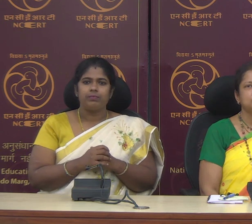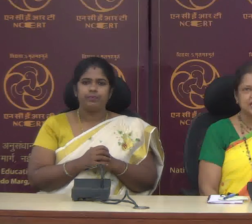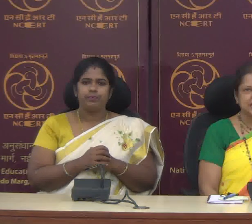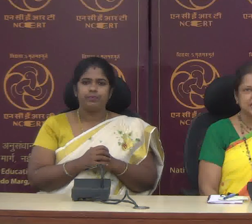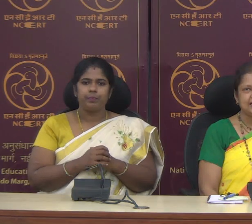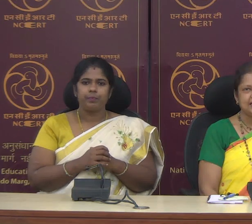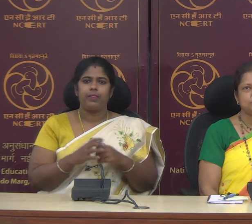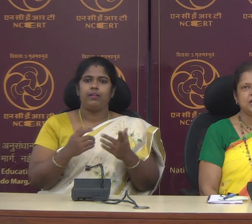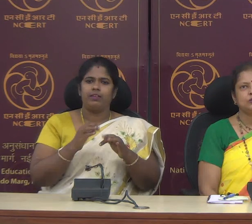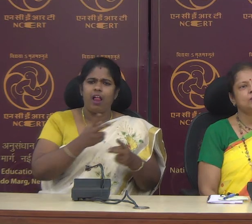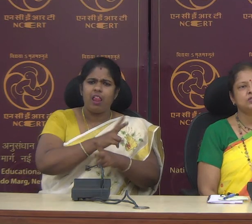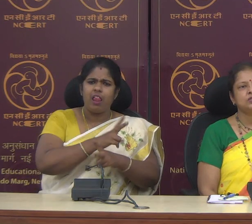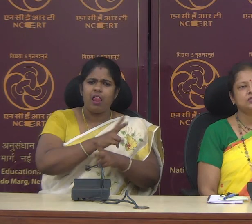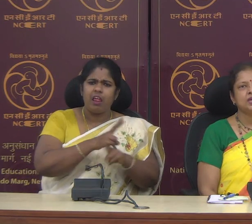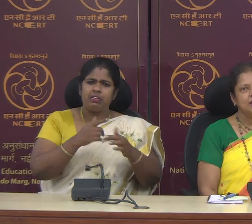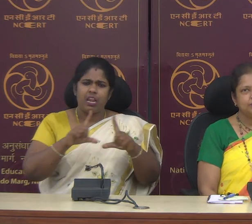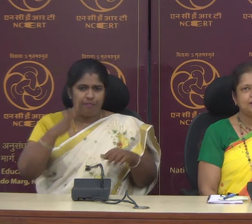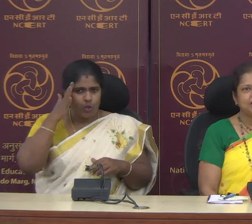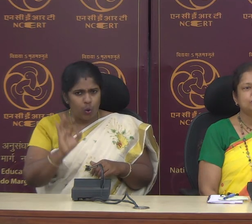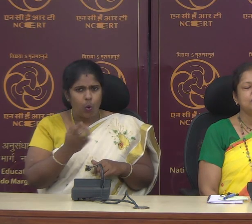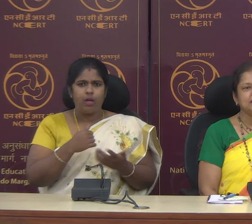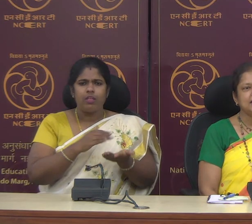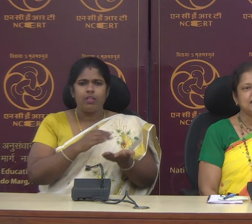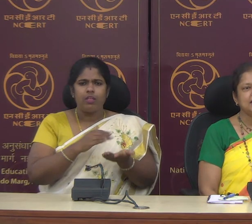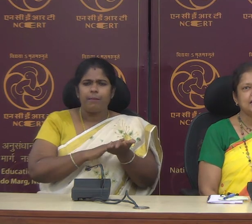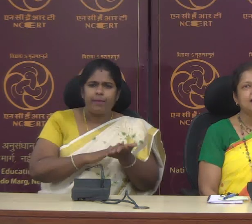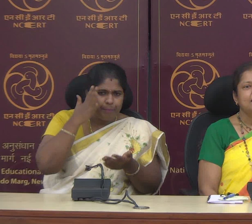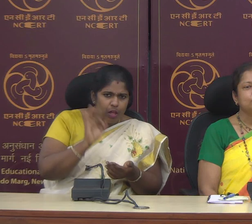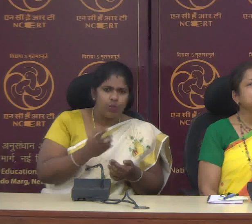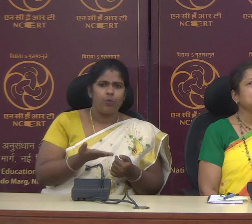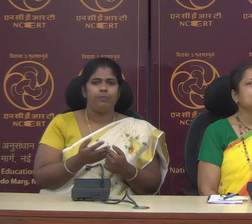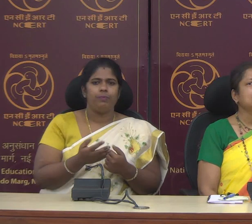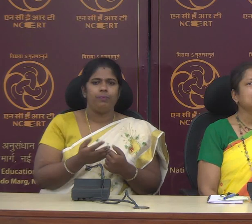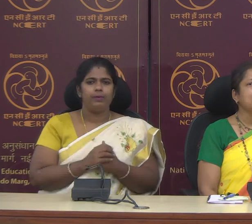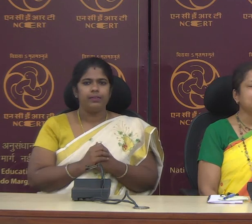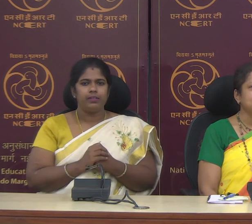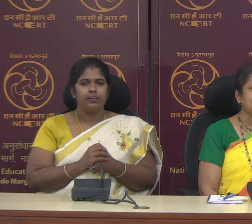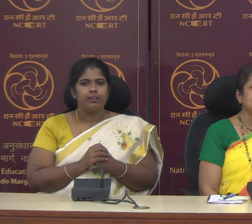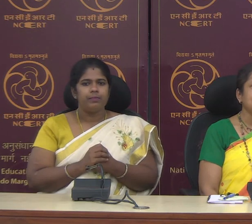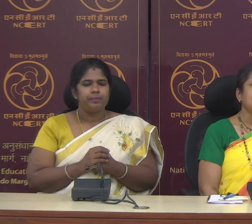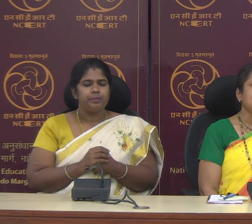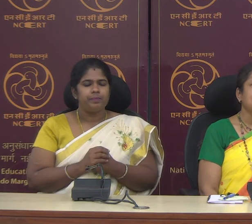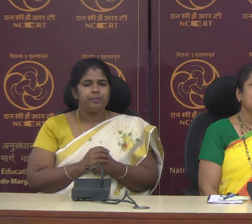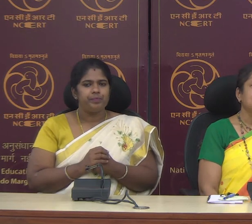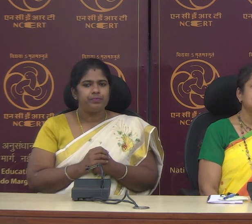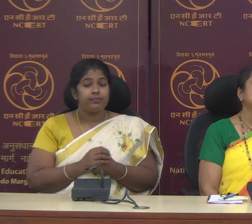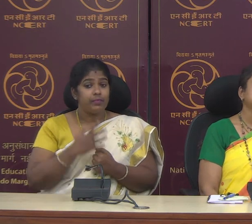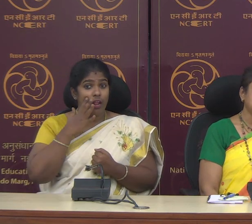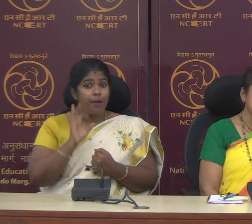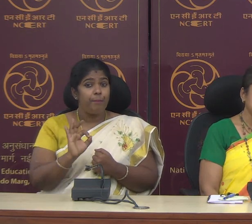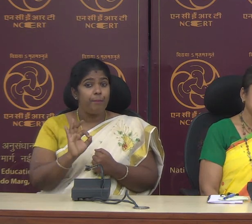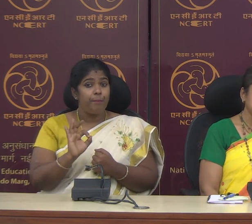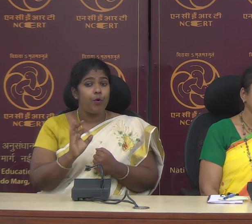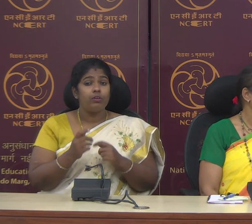रही हूँ तो मुझे साइन लैंग्वेज भी आती हो या मुझे ब्रेल भी आती हो, लेकिन यह उस तरह की अनिवार्य